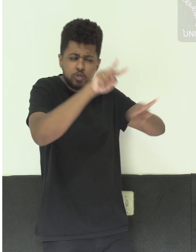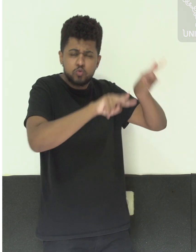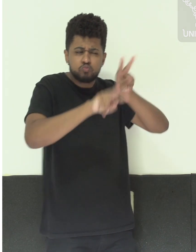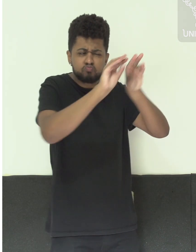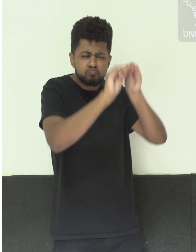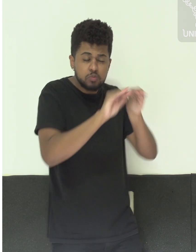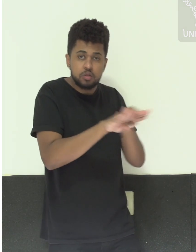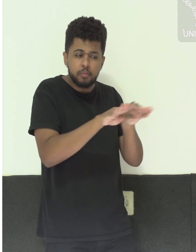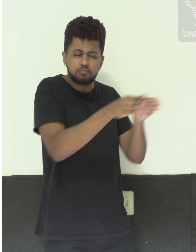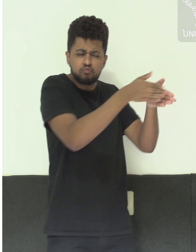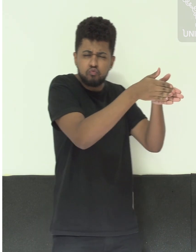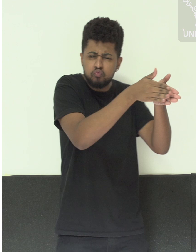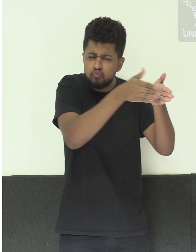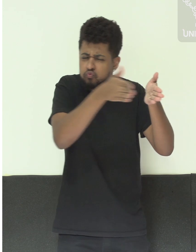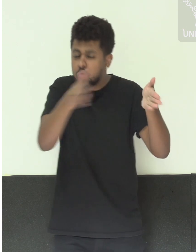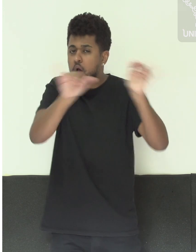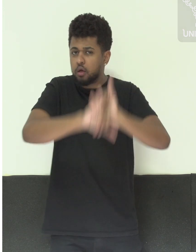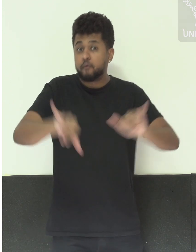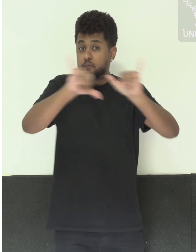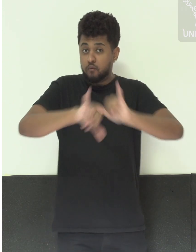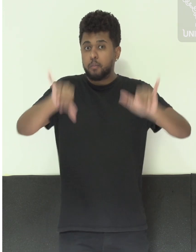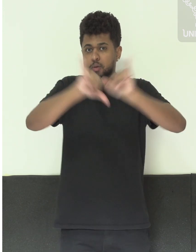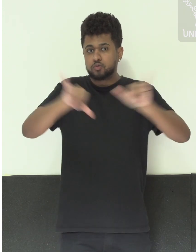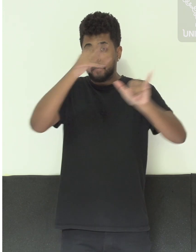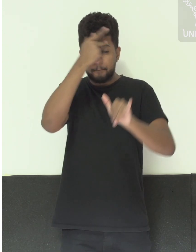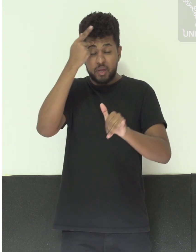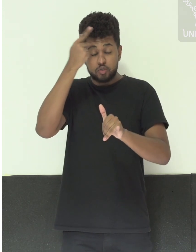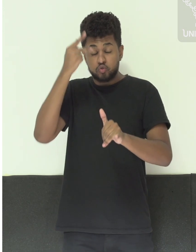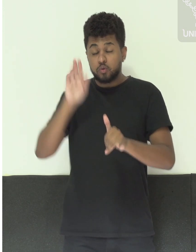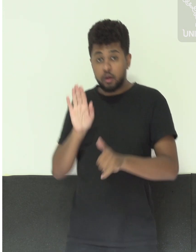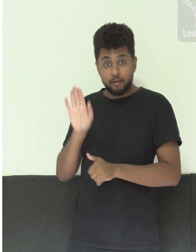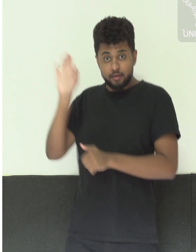visualização e o acompanhamento das informações pelos candidatos.